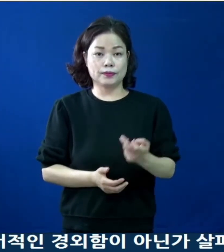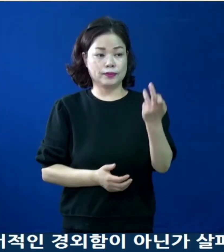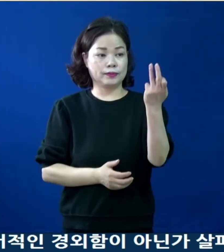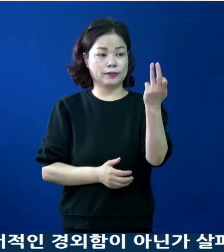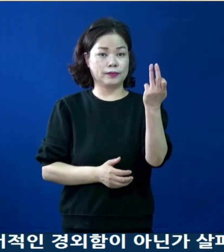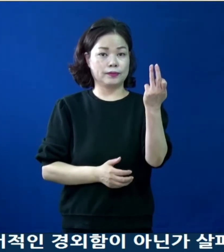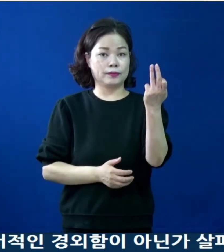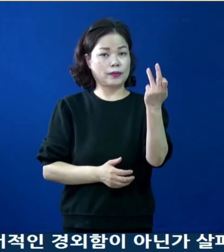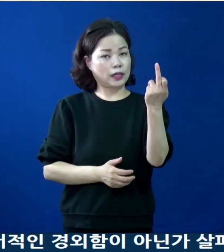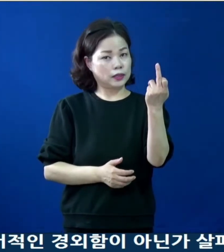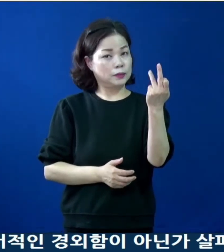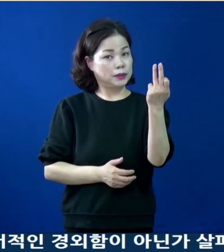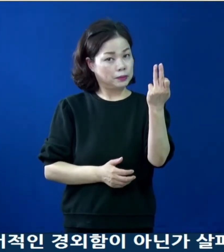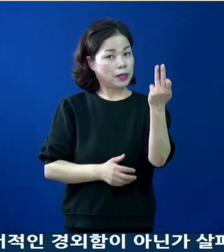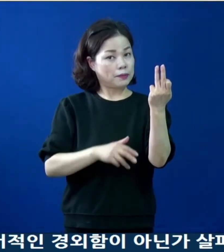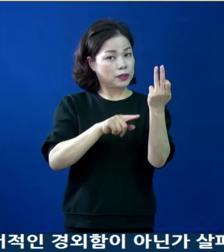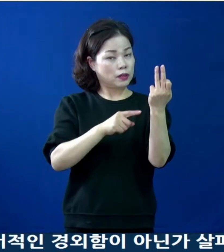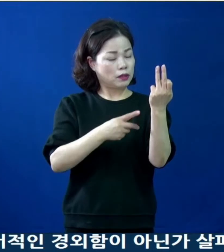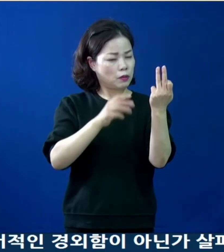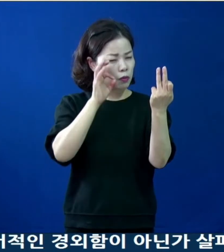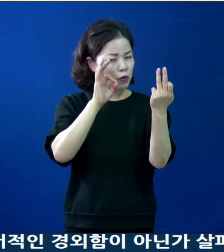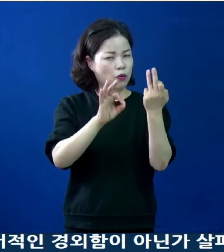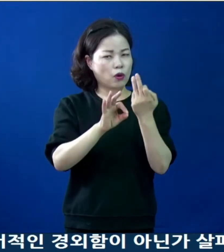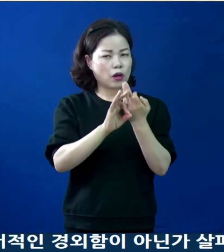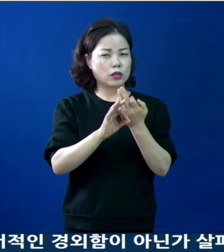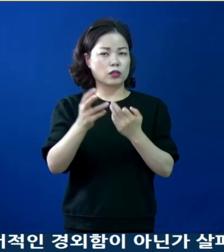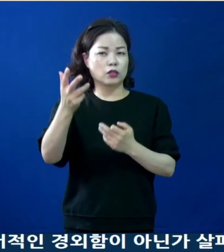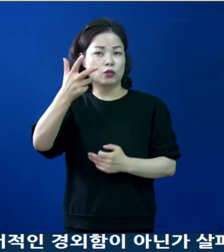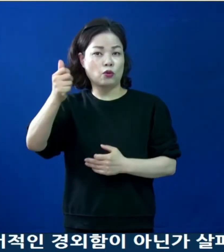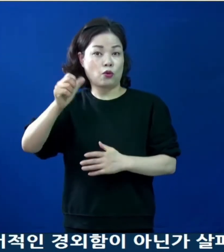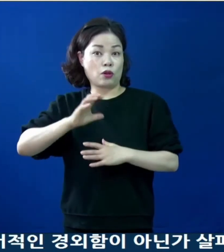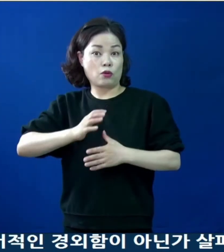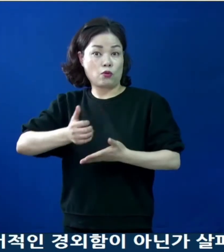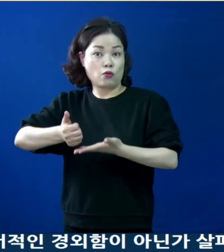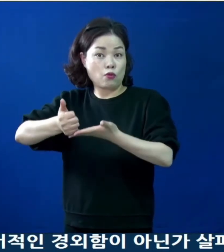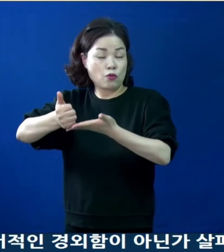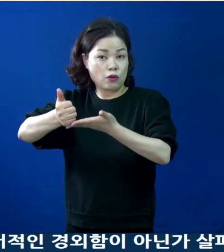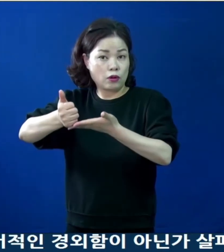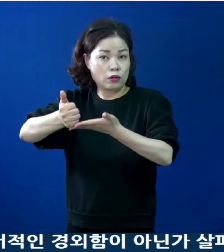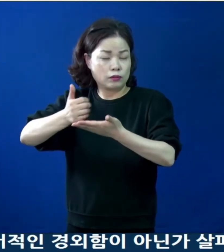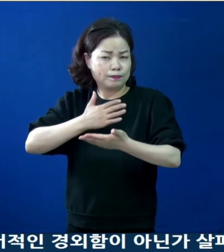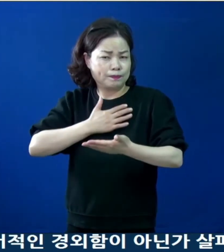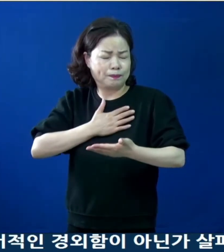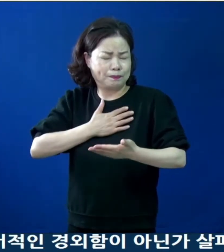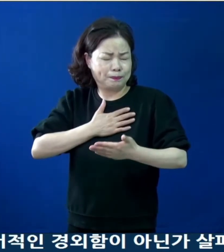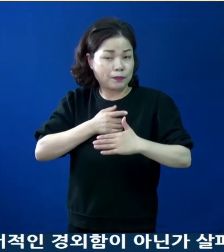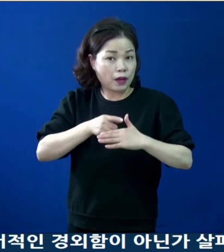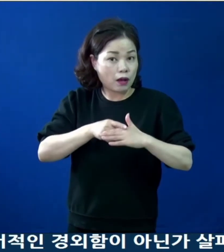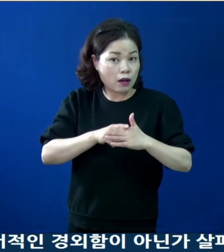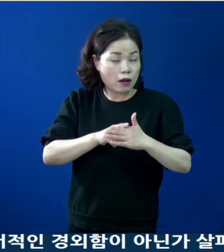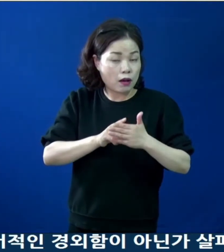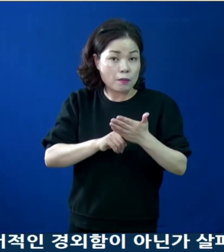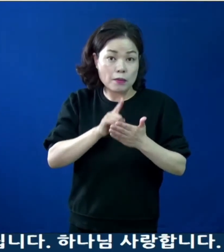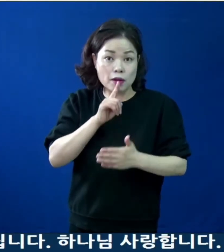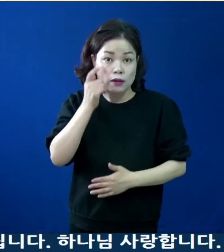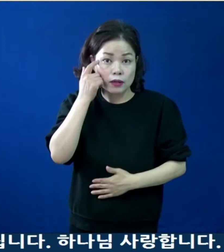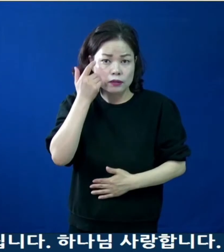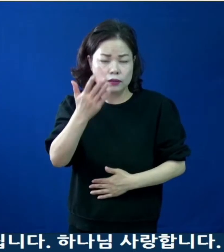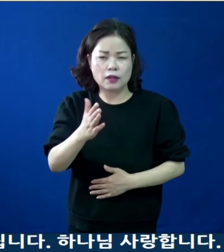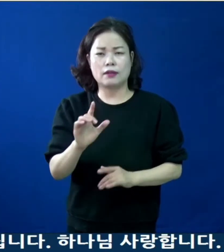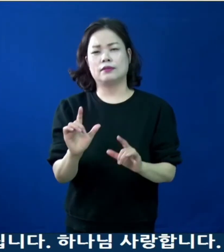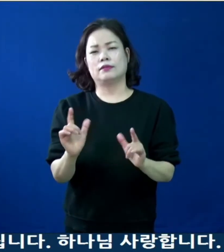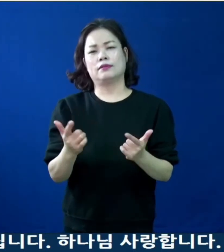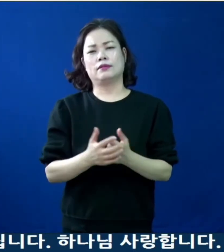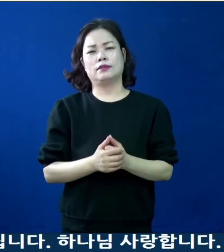13절, 12절 한번 깊이 들여다보십시오. 여호와의 경외가 정서적인 감정을 말하고 있습니까? 그렇지